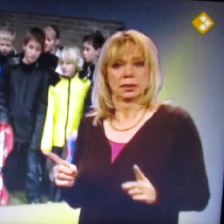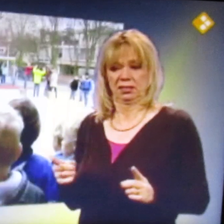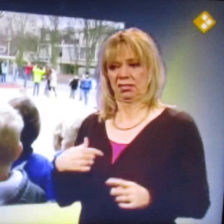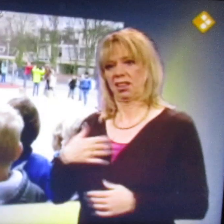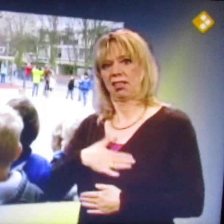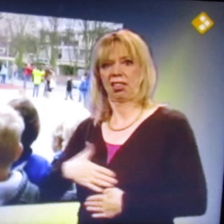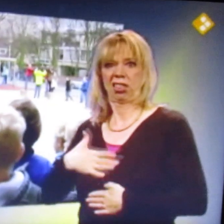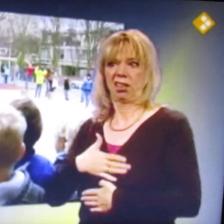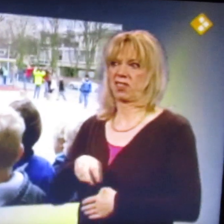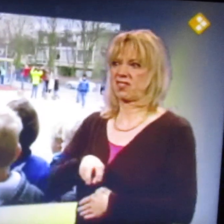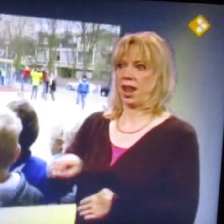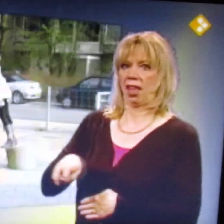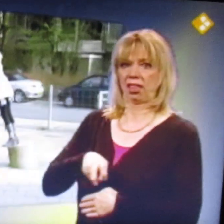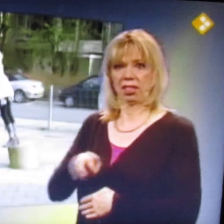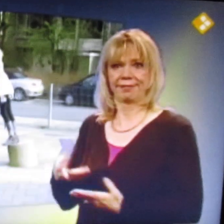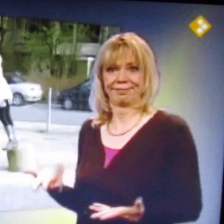pletter.